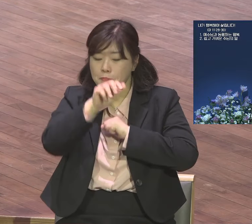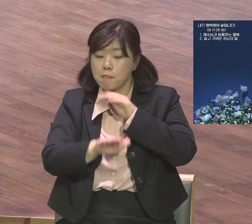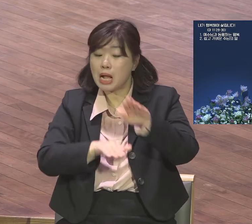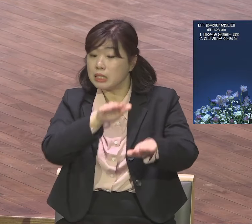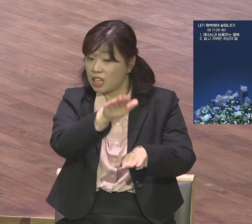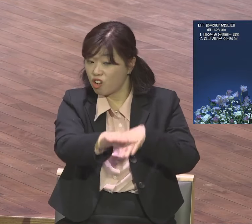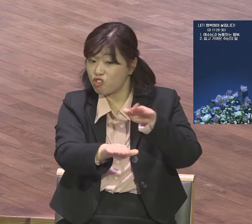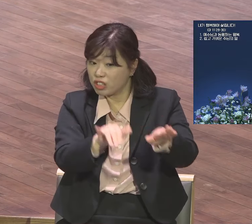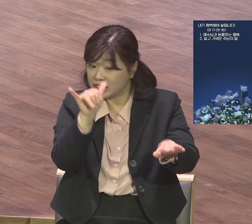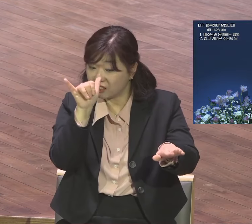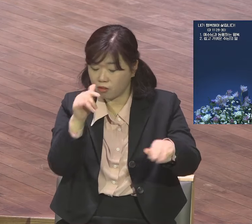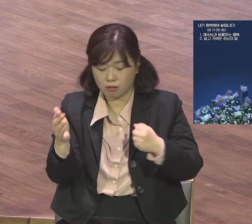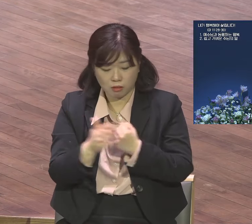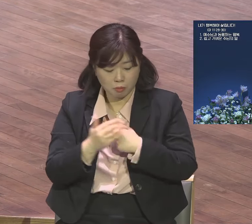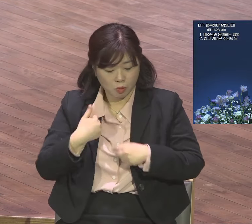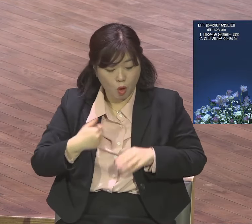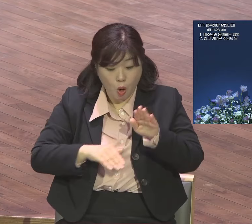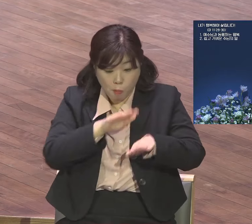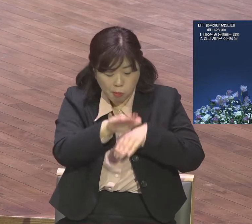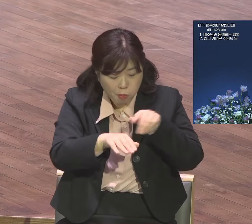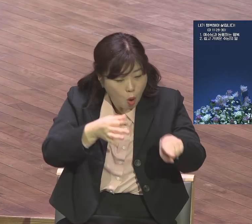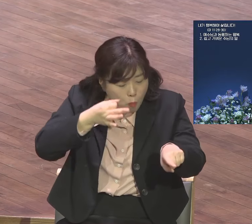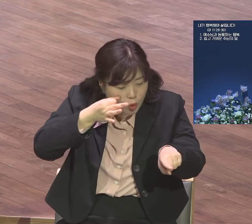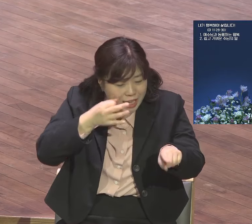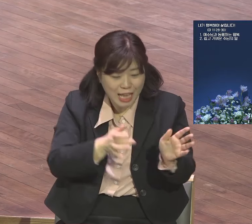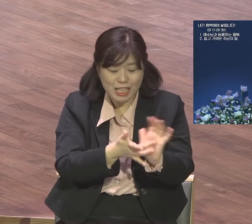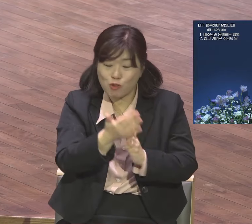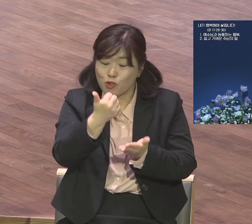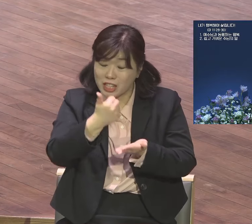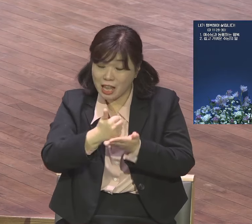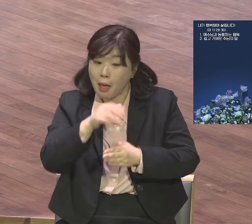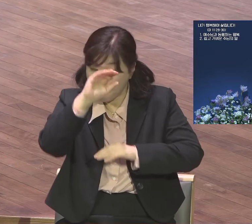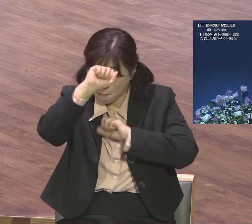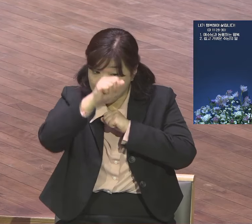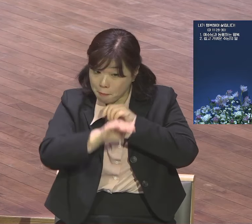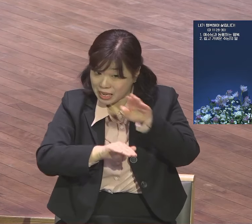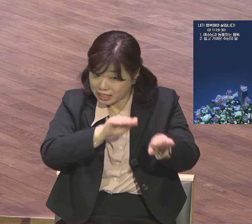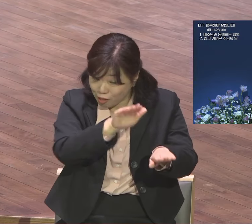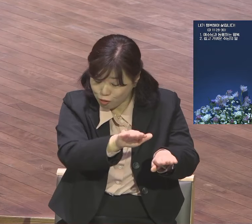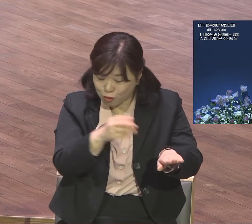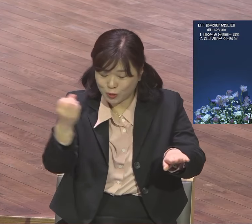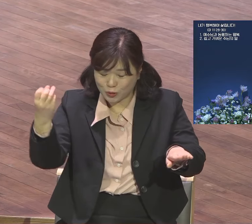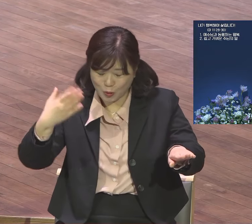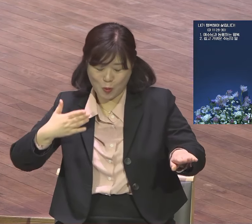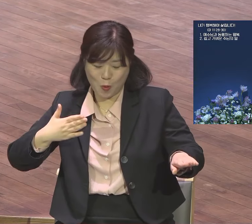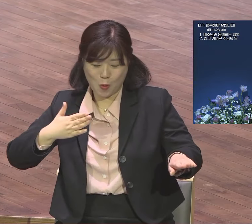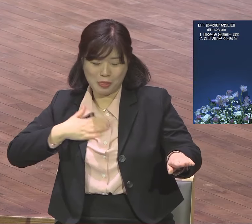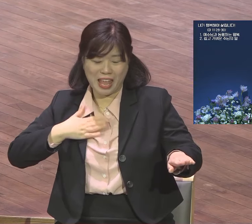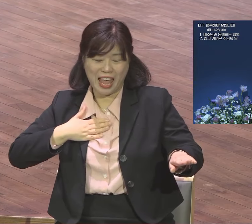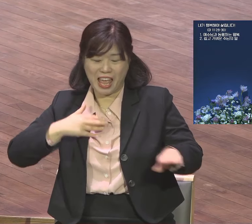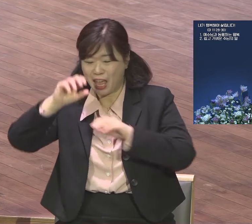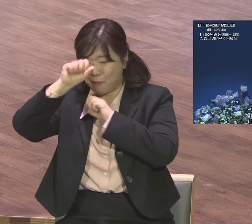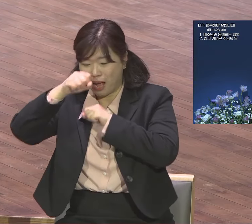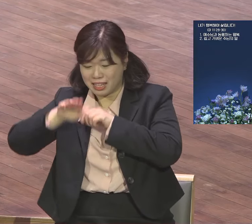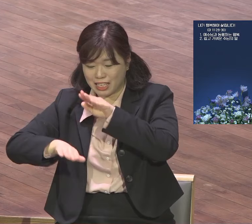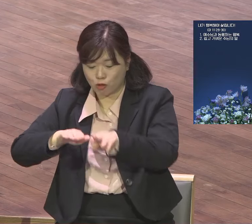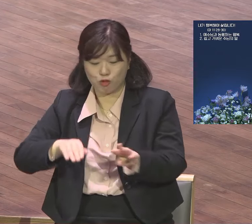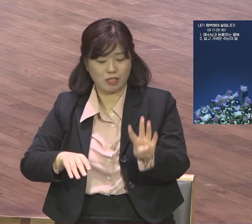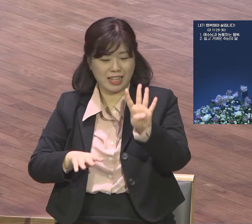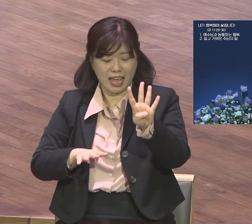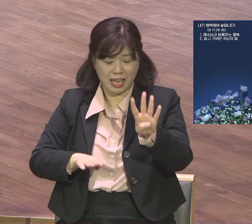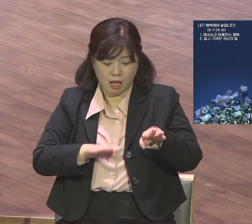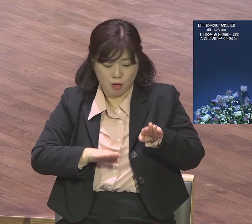많다는 사실을 알아차리게 되었습니다. 그때가 바로 자신의 인생에서 가장 힘들고 슬프고